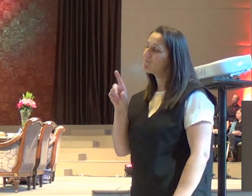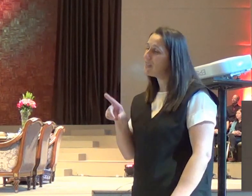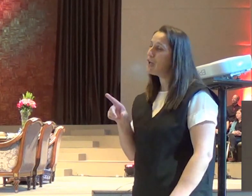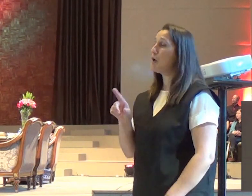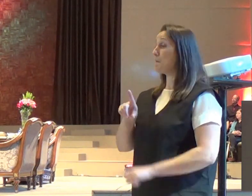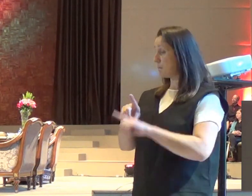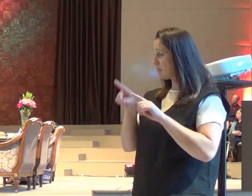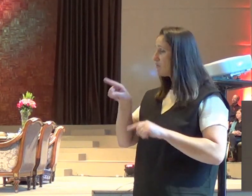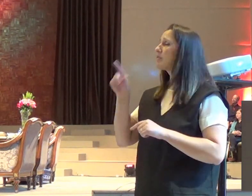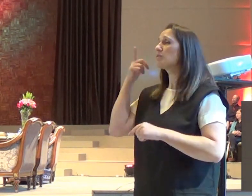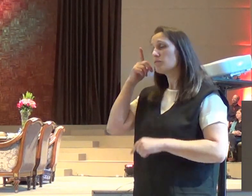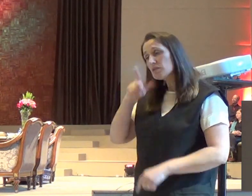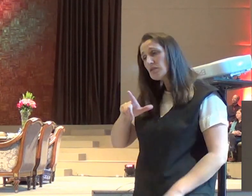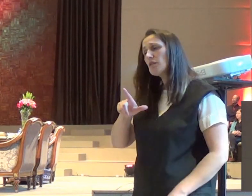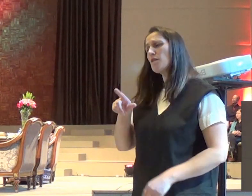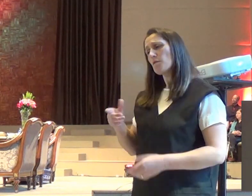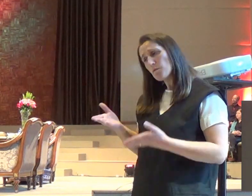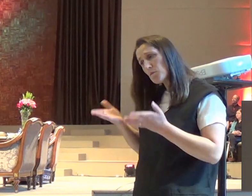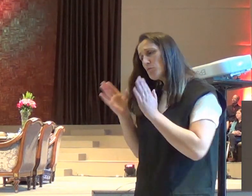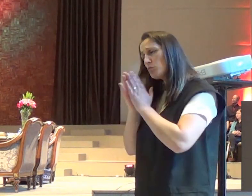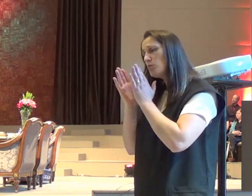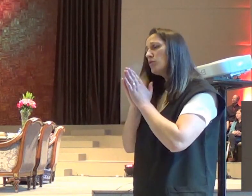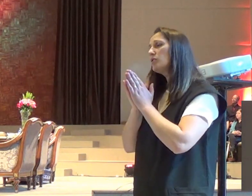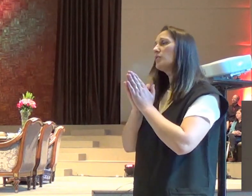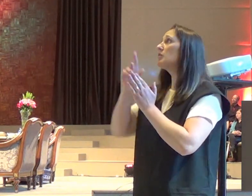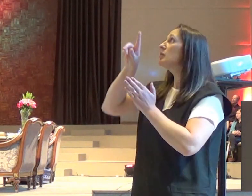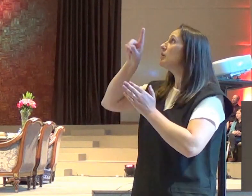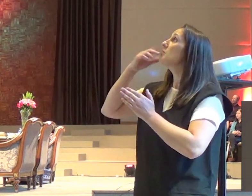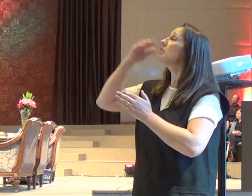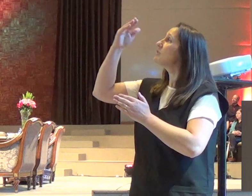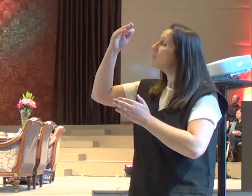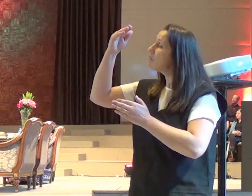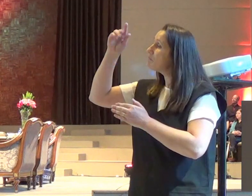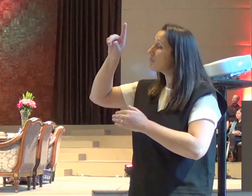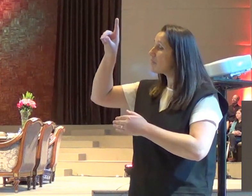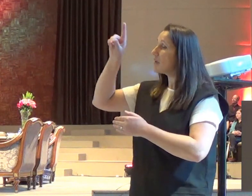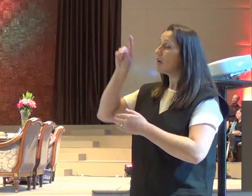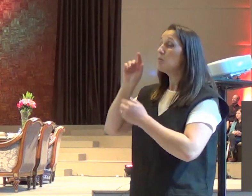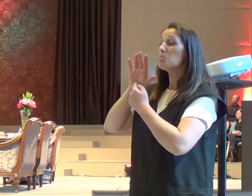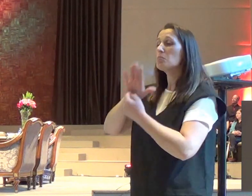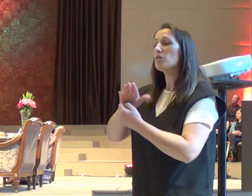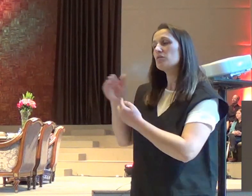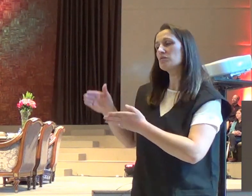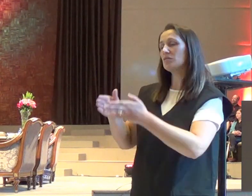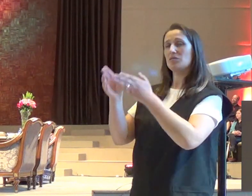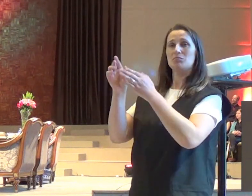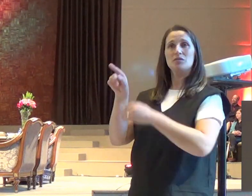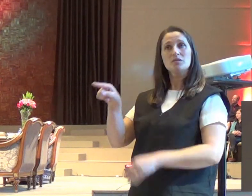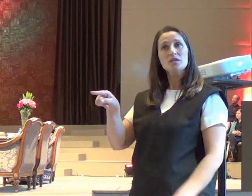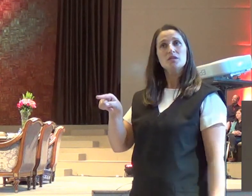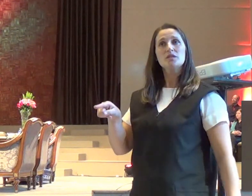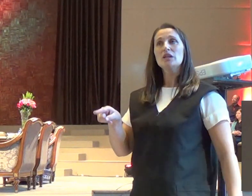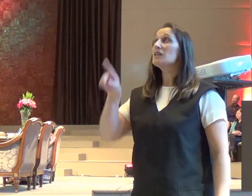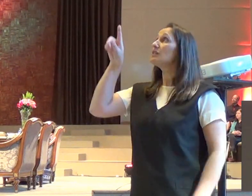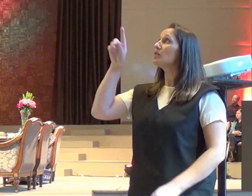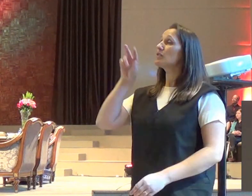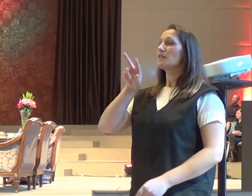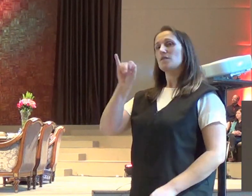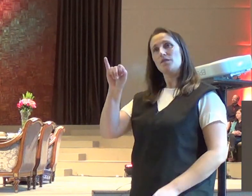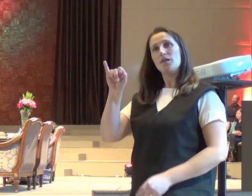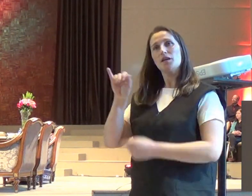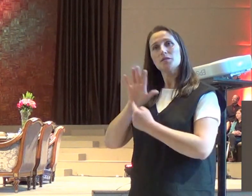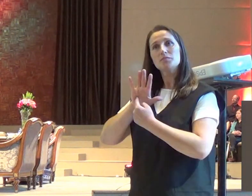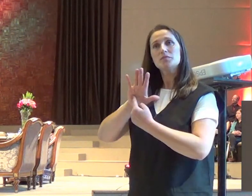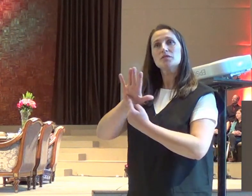conseguir, nós vamos lá, nós estamos orando, nós estamos pedindo a Deus que Ele nos mostre o caminho para você e Ele vai mostrar